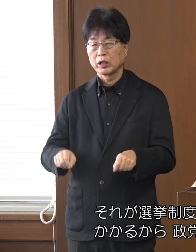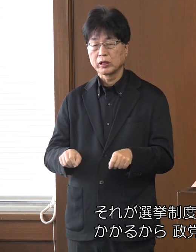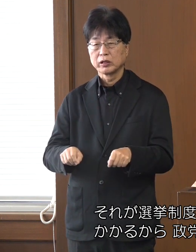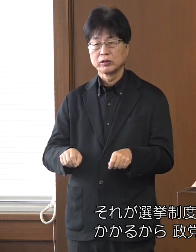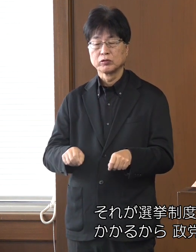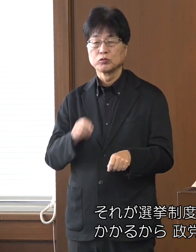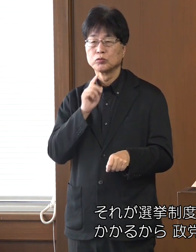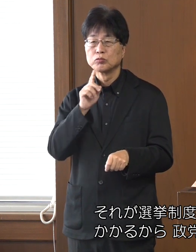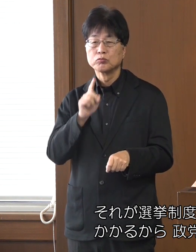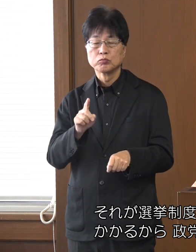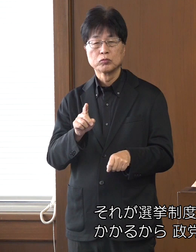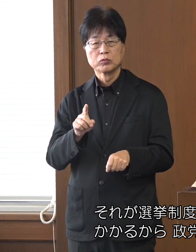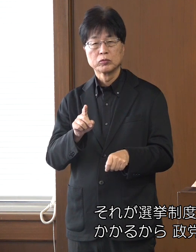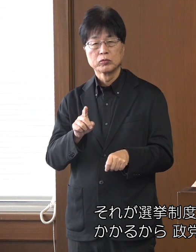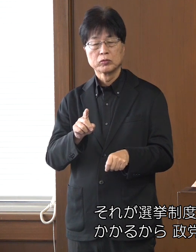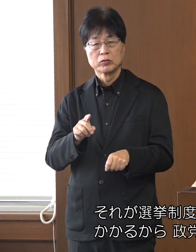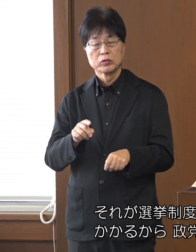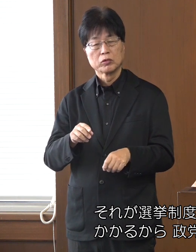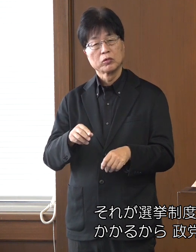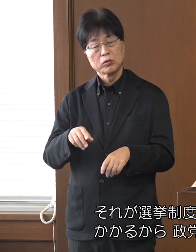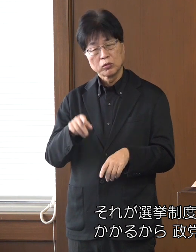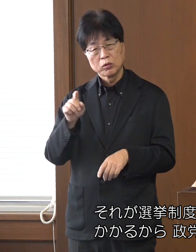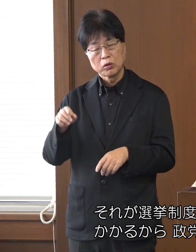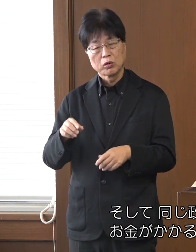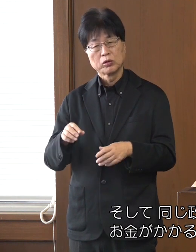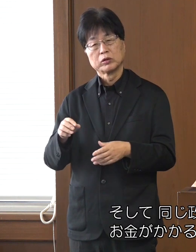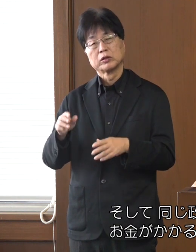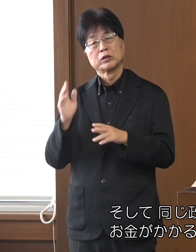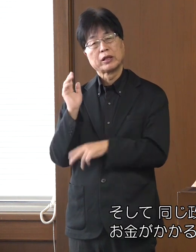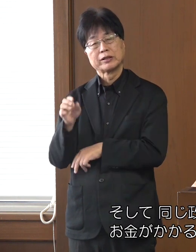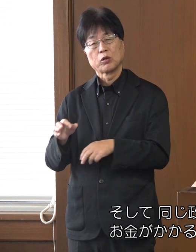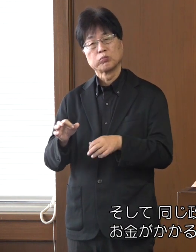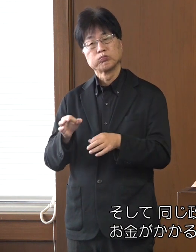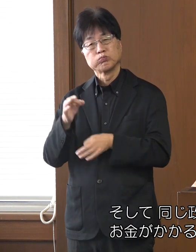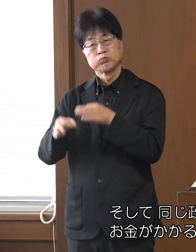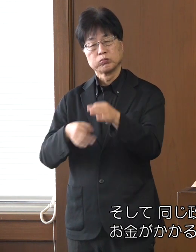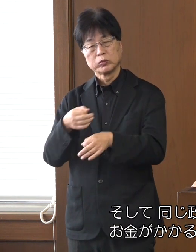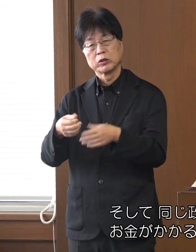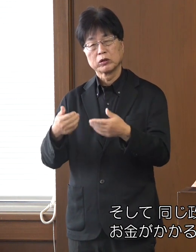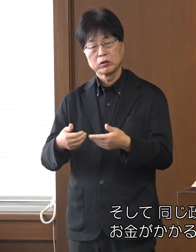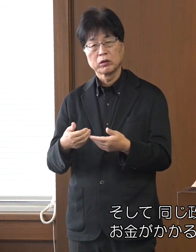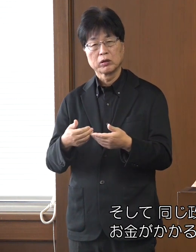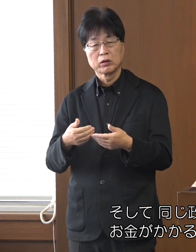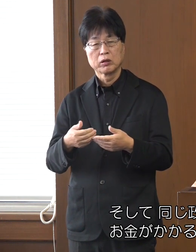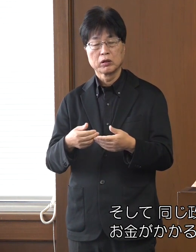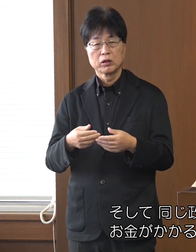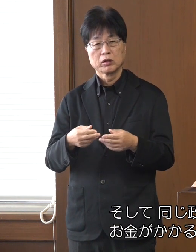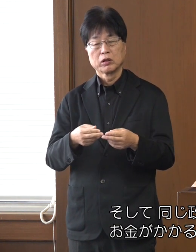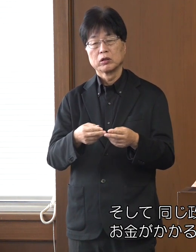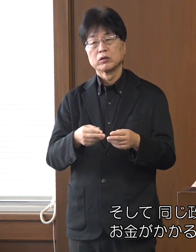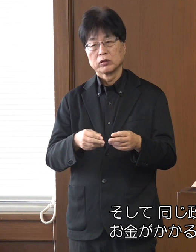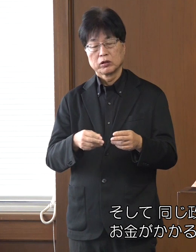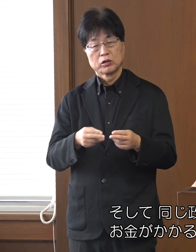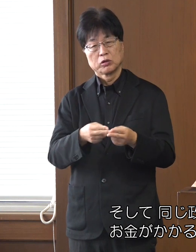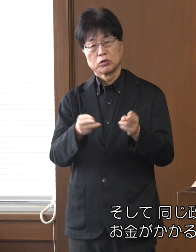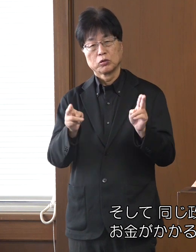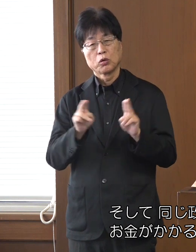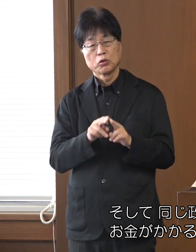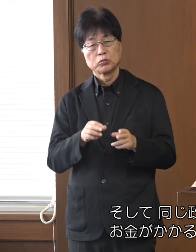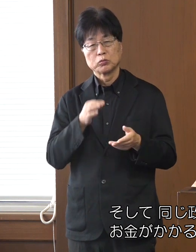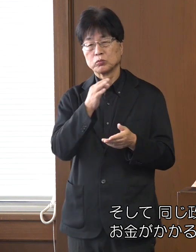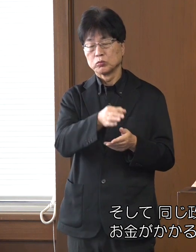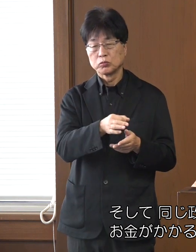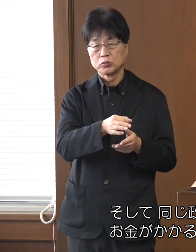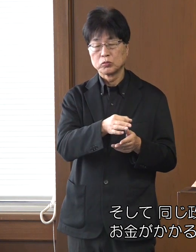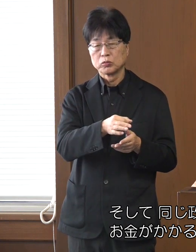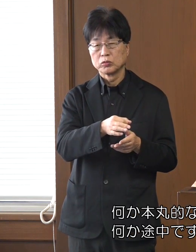かかるから政党交付金っていう制度が作って、そして、同じ政党同士が戦うからお金がかかるんで小選挙区にするっ